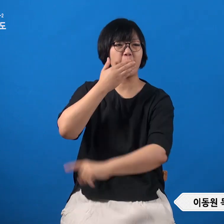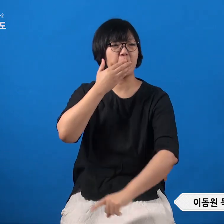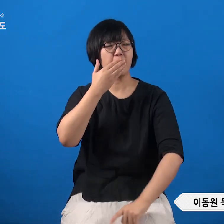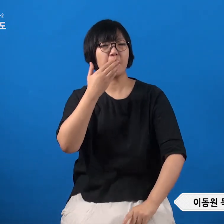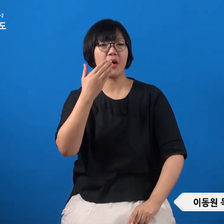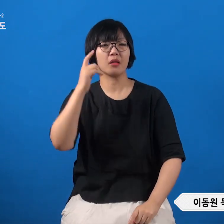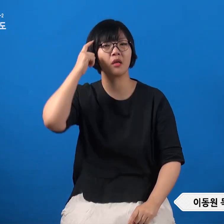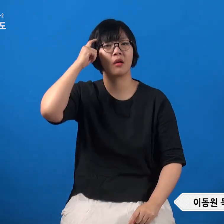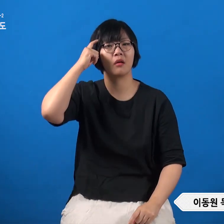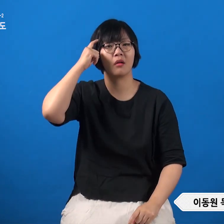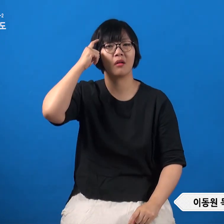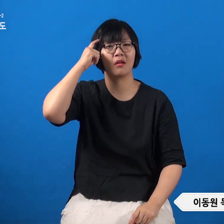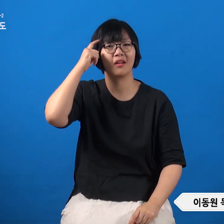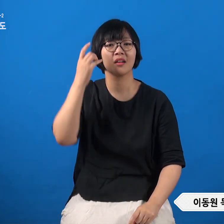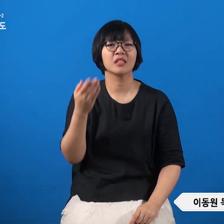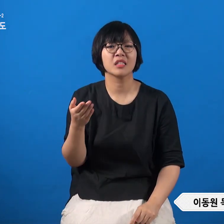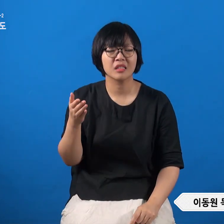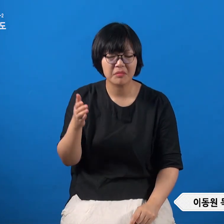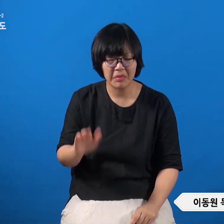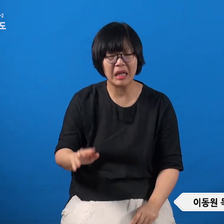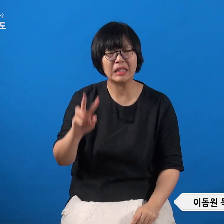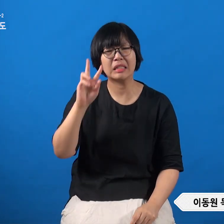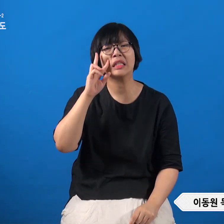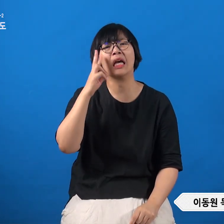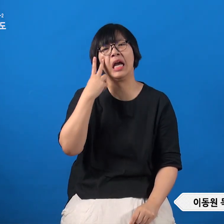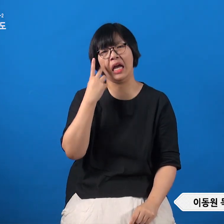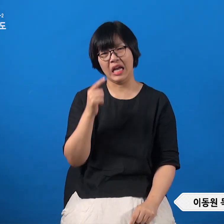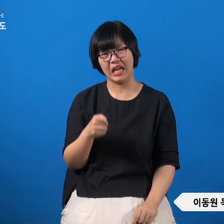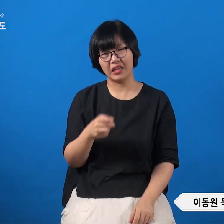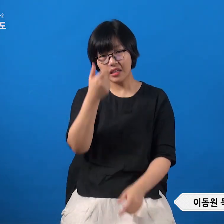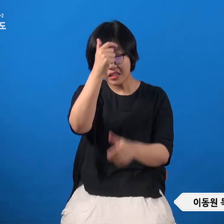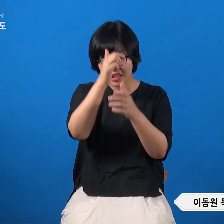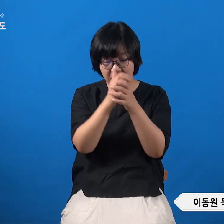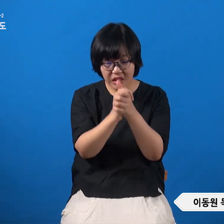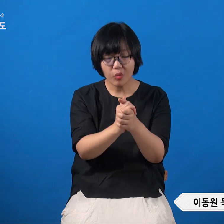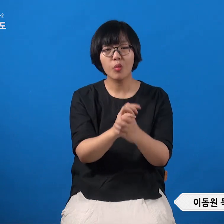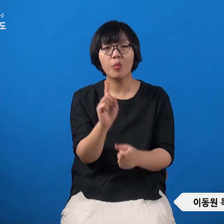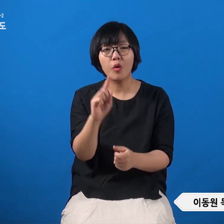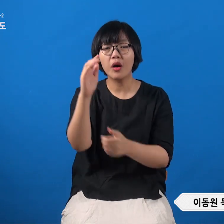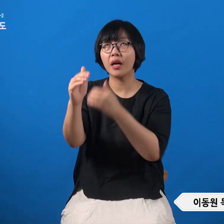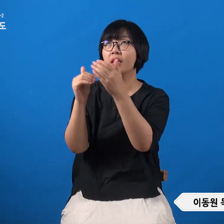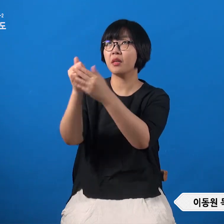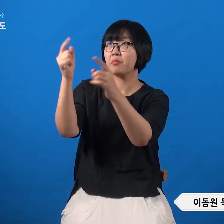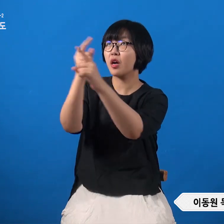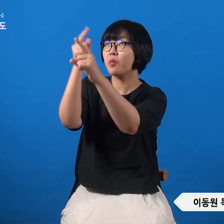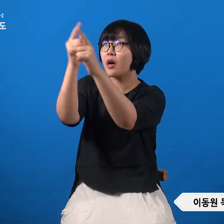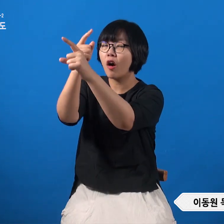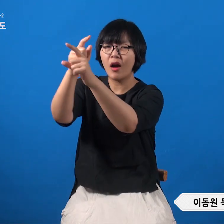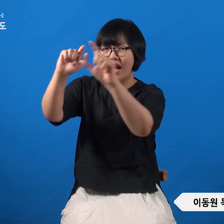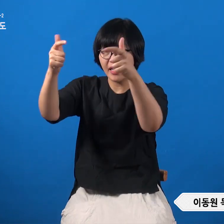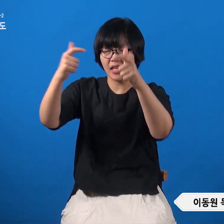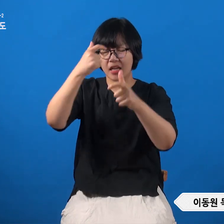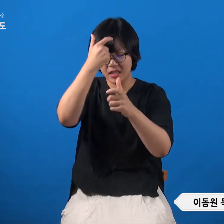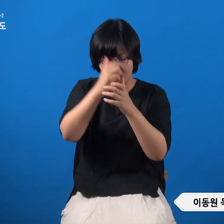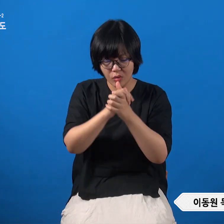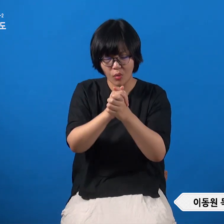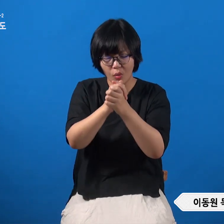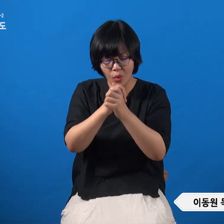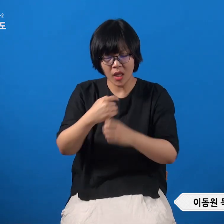그런데 정답은 기도라는 것은 하나님을 바꾸는 것이 아니라 기도하는 나 자신을 바꾼다는